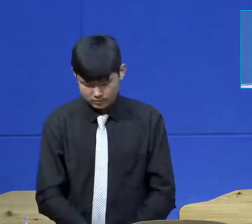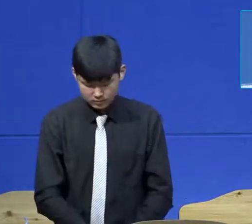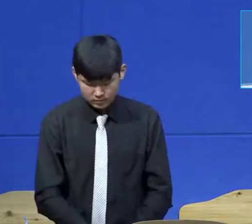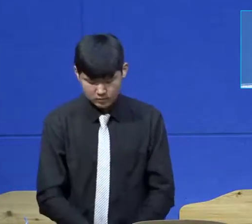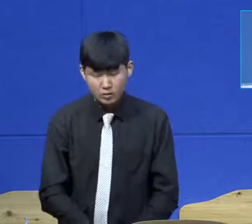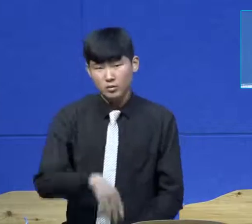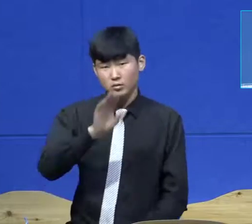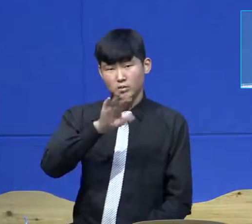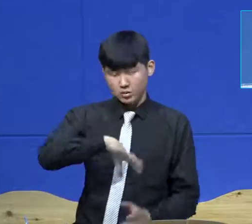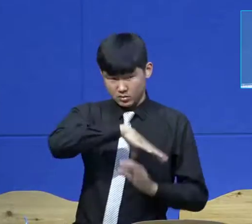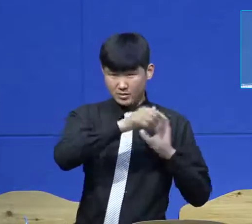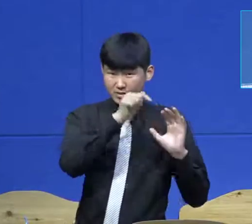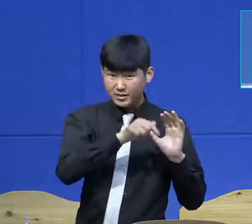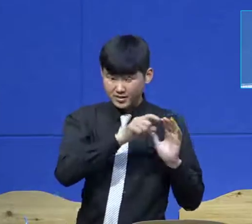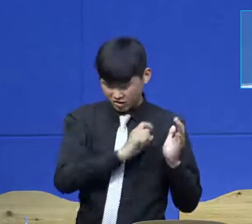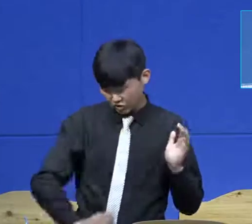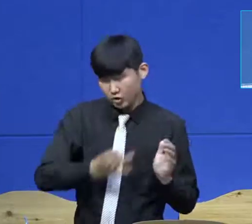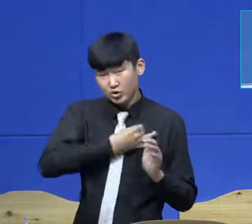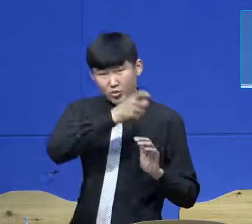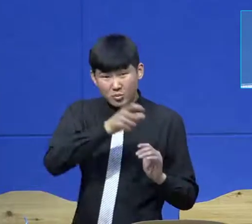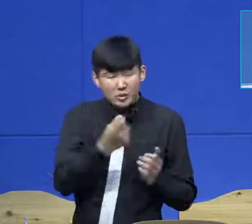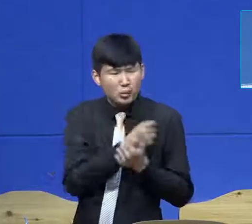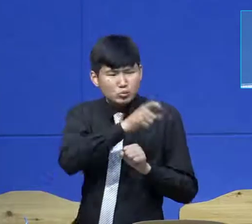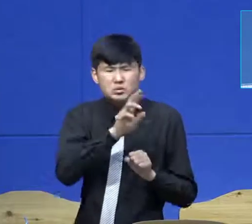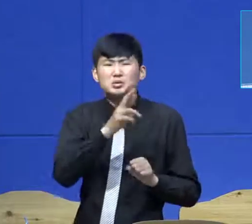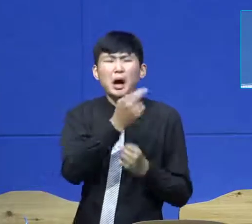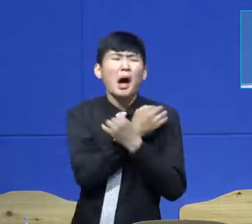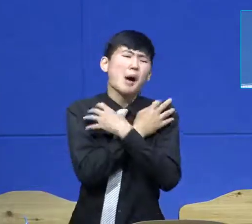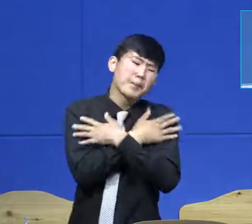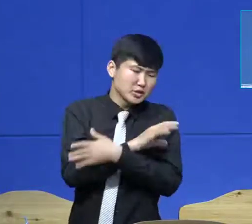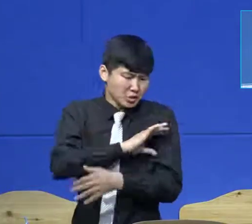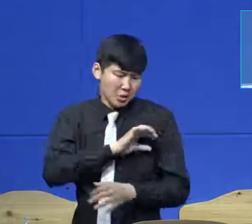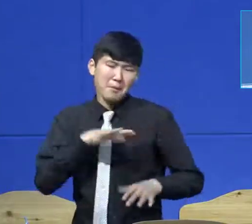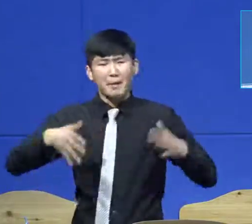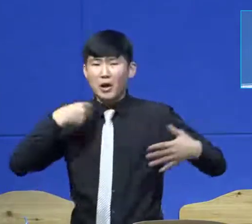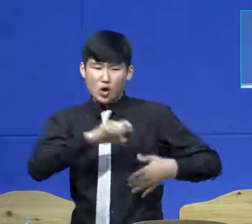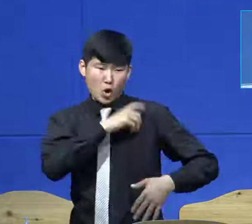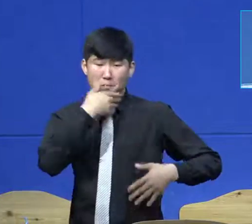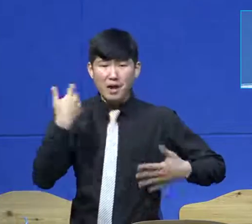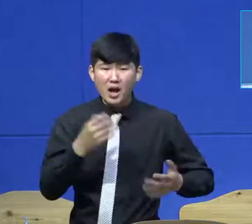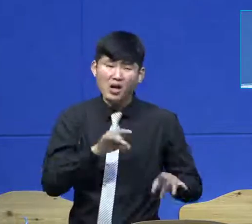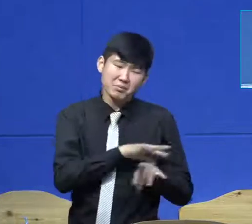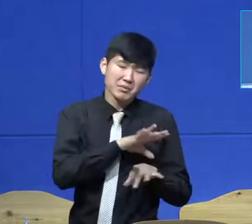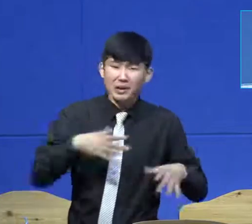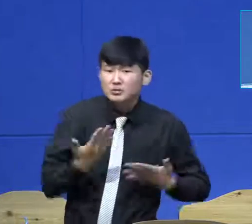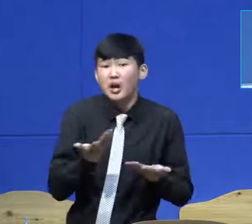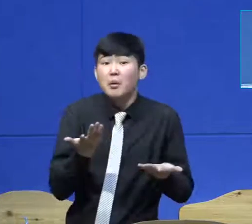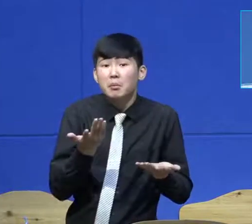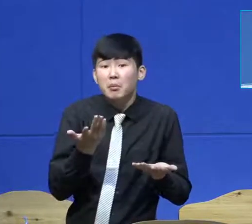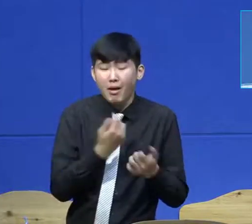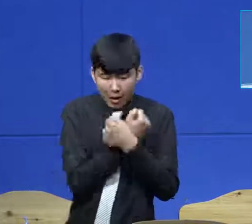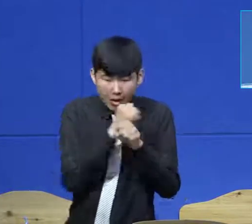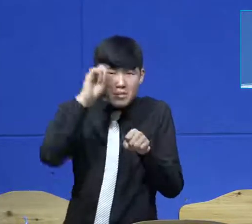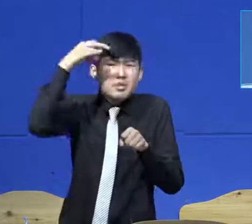Хүмүүсээ дэлхий дээр христэд итгэгч хүмүүс аврагдсан хүмүүс яагаад амар тайван сэтгэлд нь баяр хөөр байхгүй мэдэх үү? Аврагдсан нэгүстэй